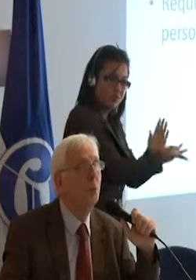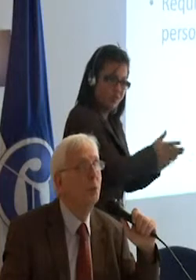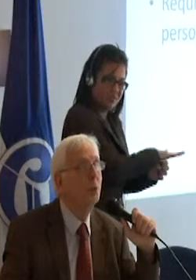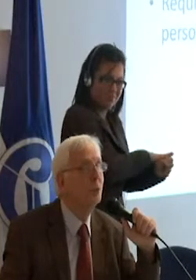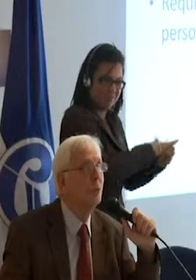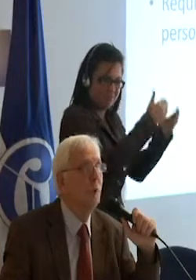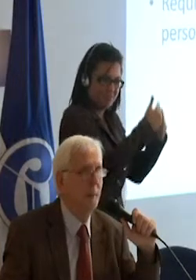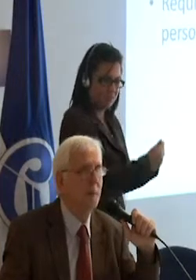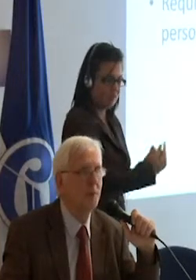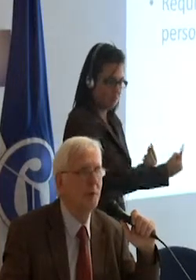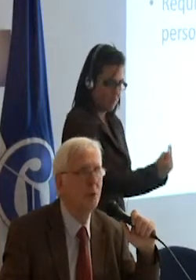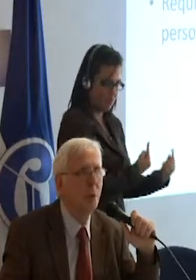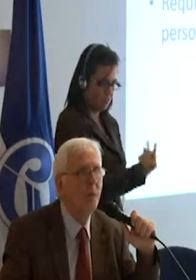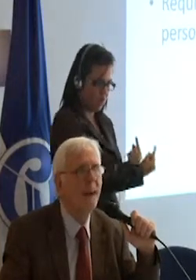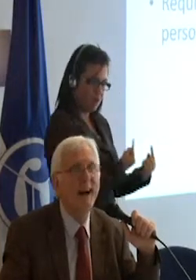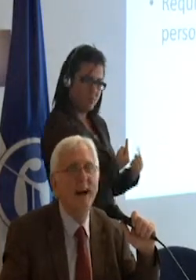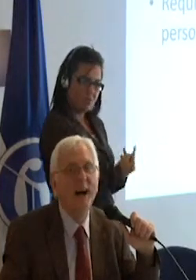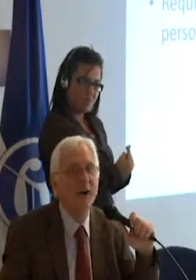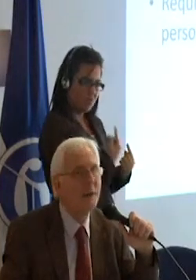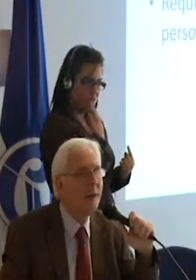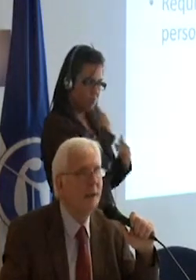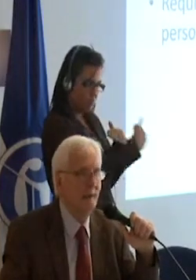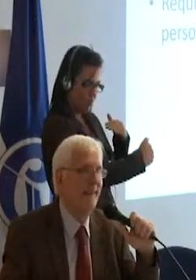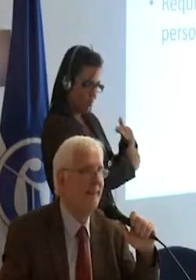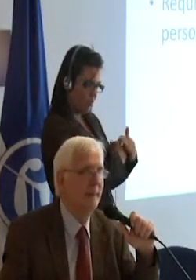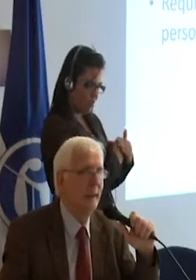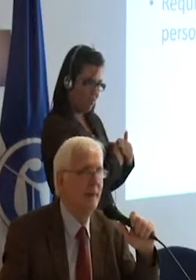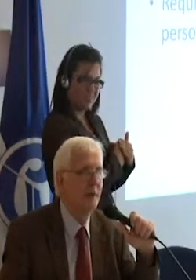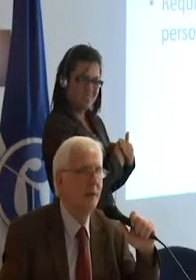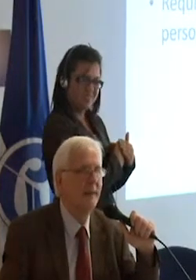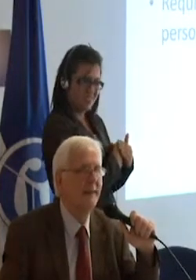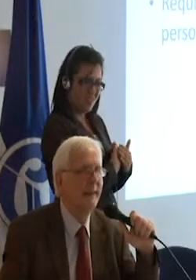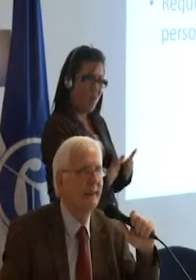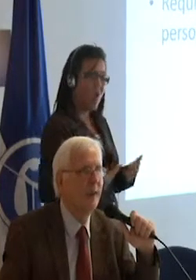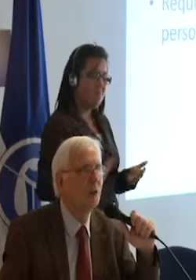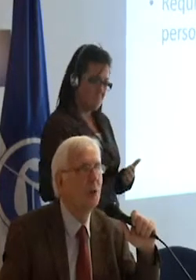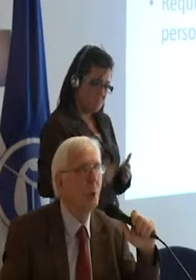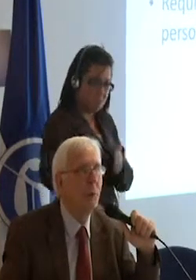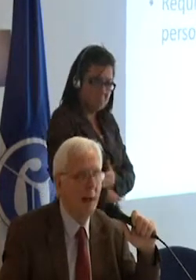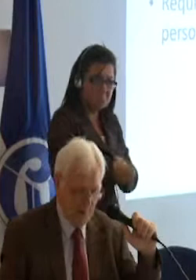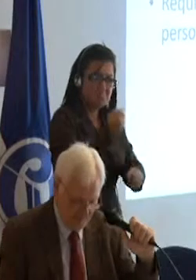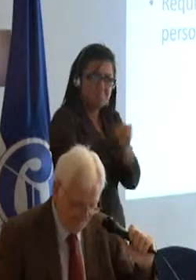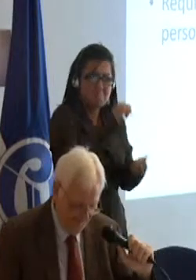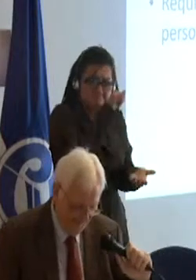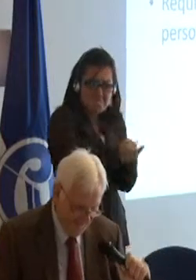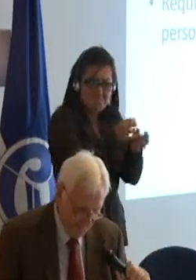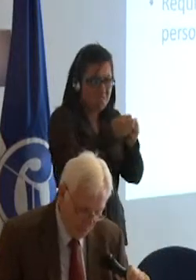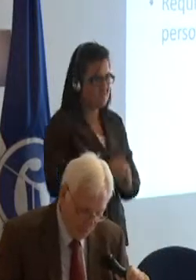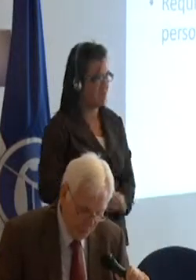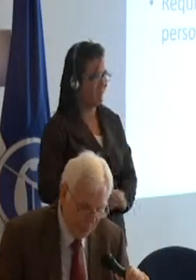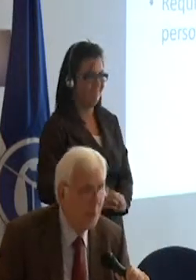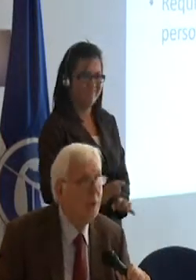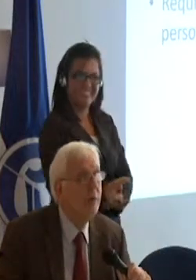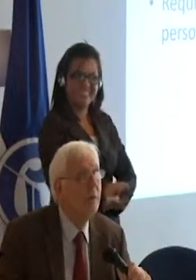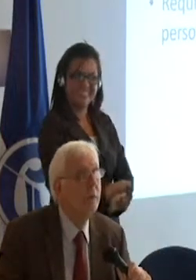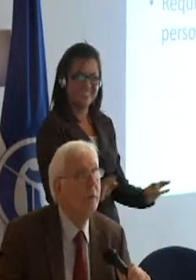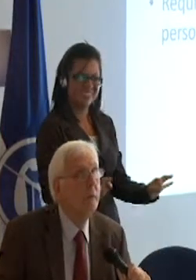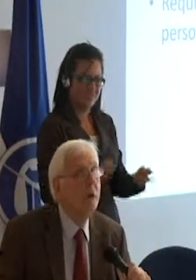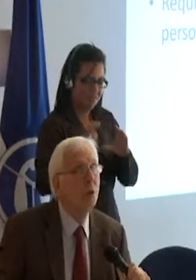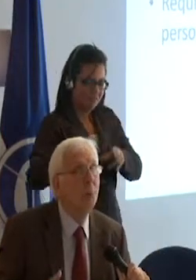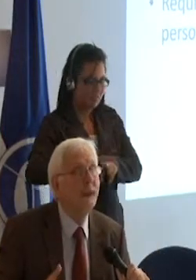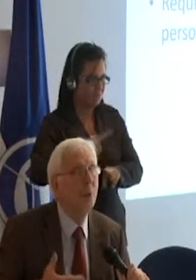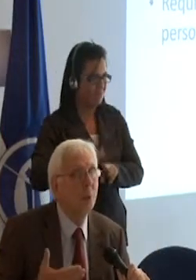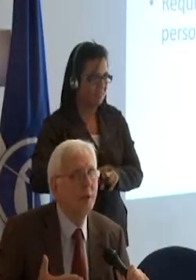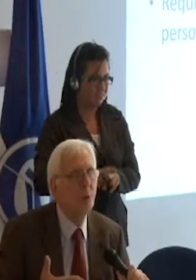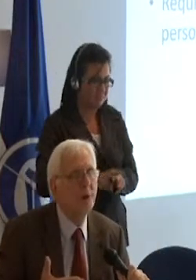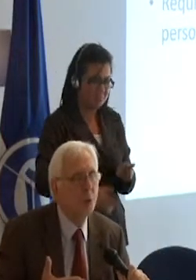discapacidad que después de haberlos recibido ya no volverán a trabajar de la misma manera con los alumnos de la clase